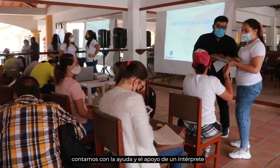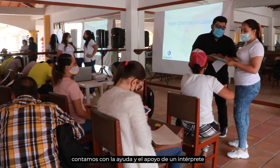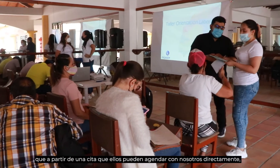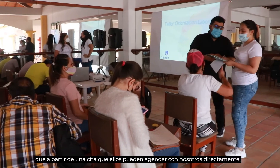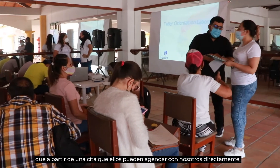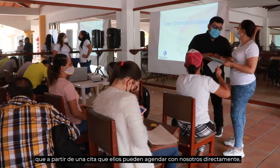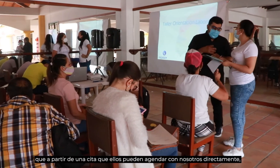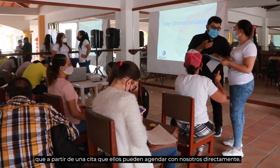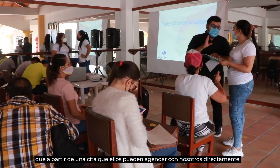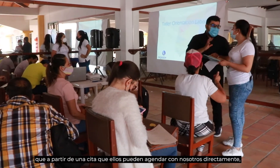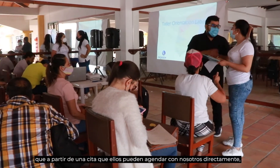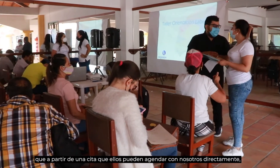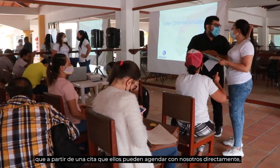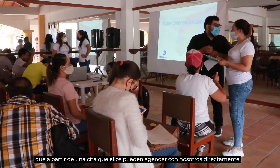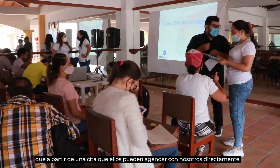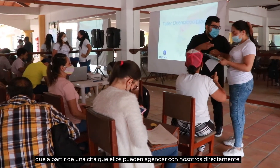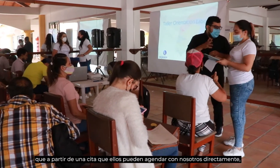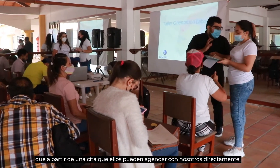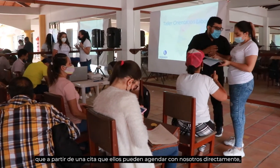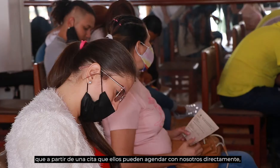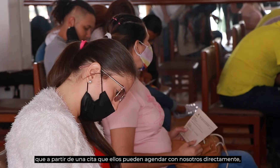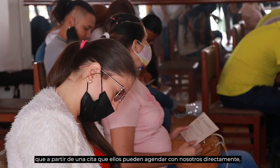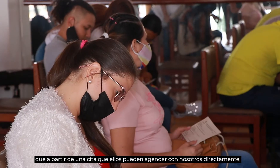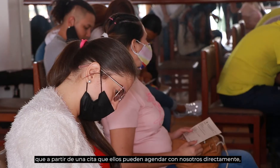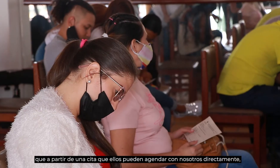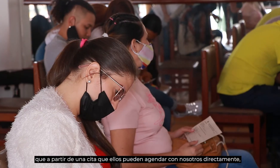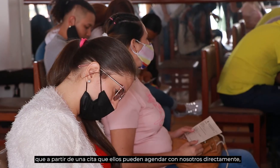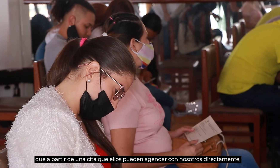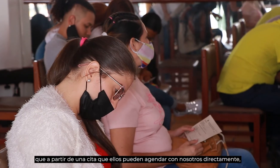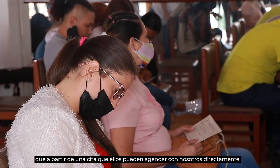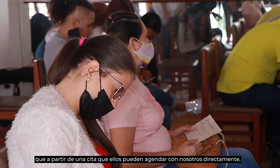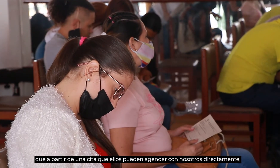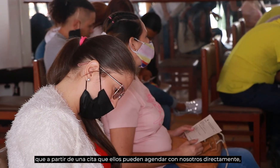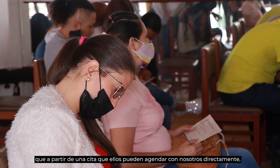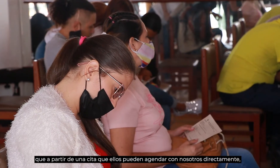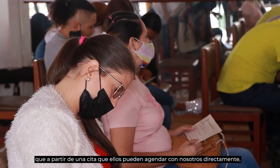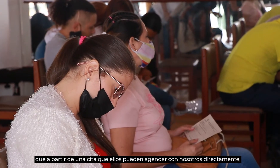intérprete que, a partir de una cita que ellos pueden agendar con